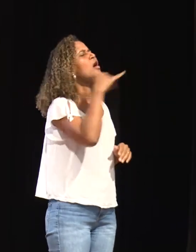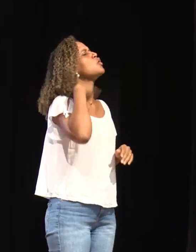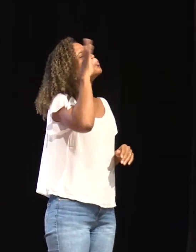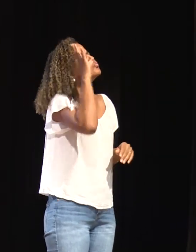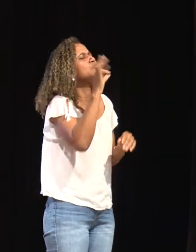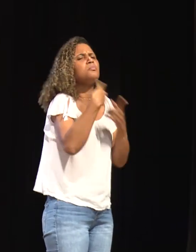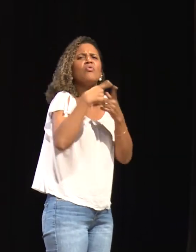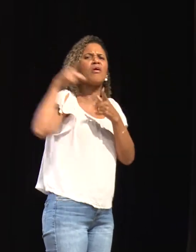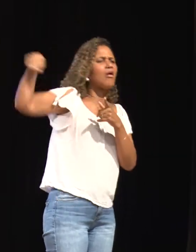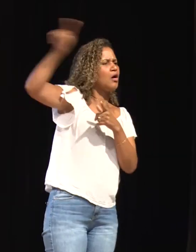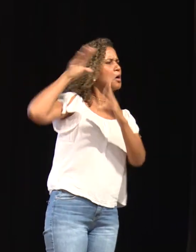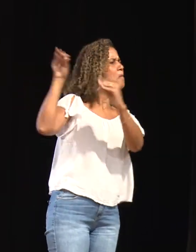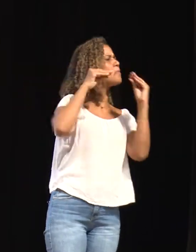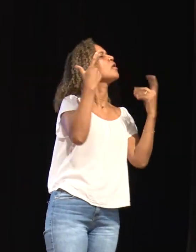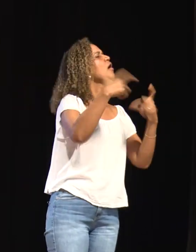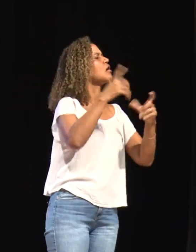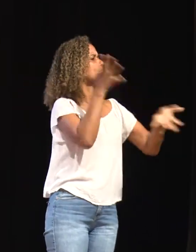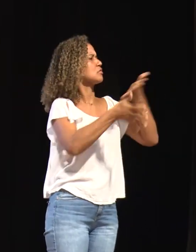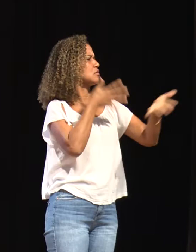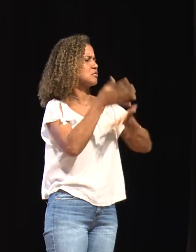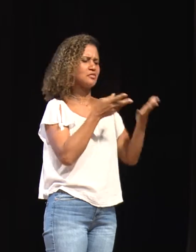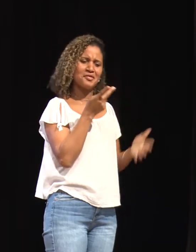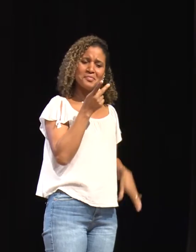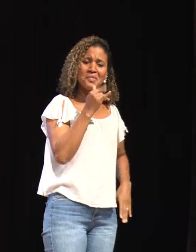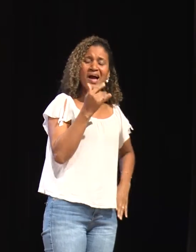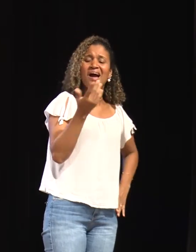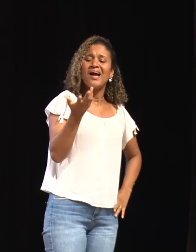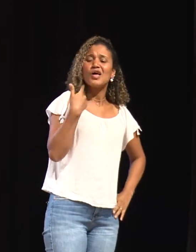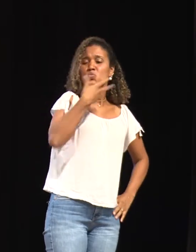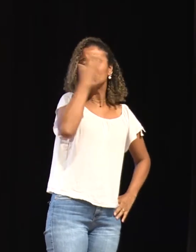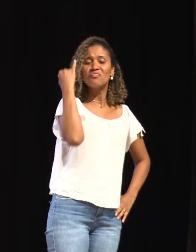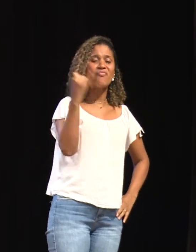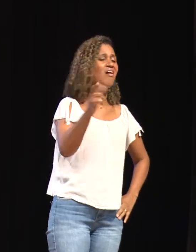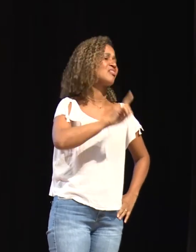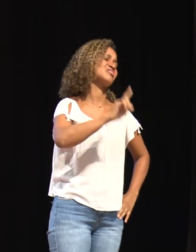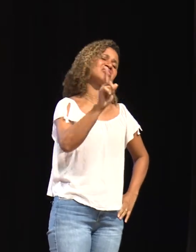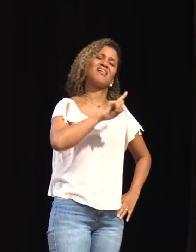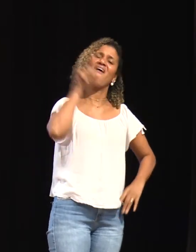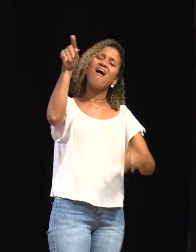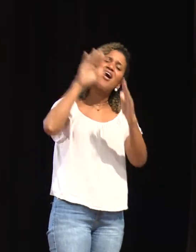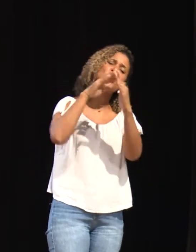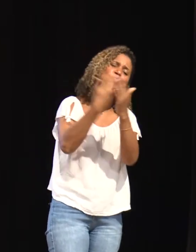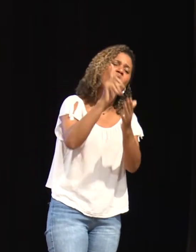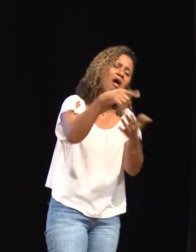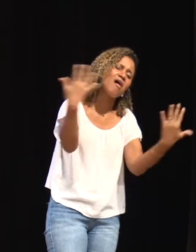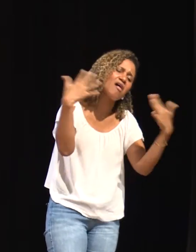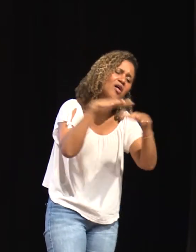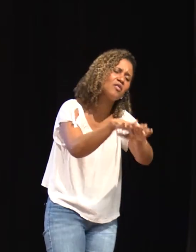ambiente. E eu perguntei para o meu pai: por que vocês estão falando, não estão sinalizando? E meu pai falou: poxa, meu filho, esqueci de te falar. A escola é